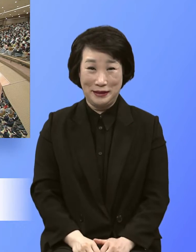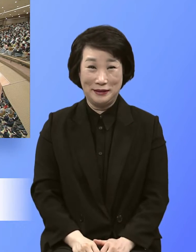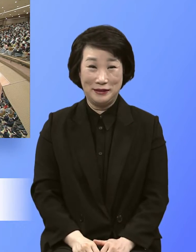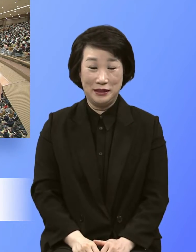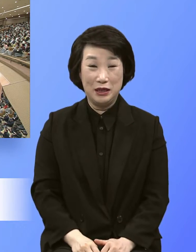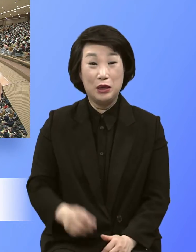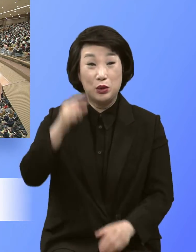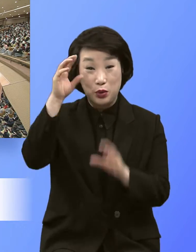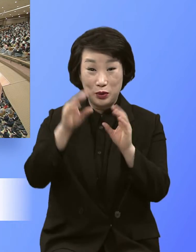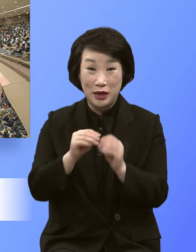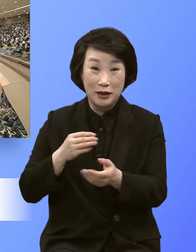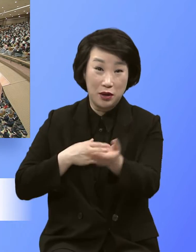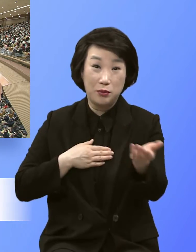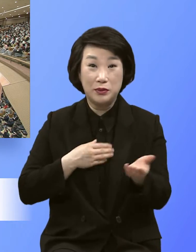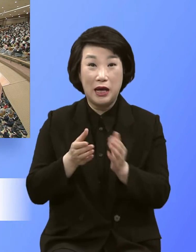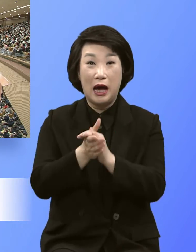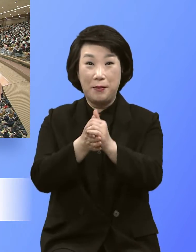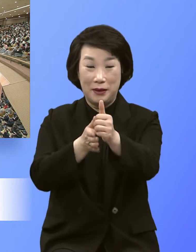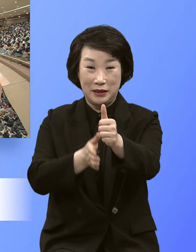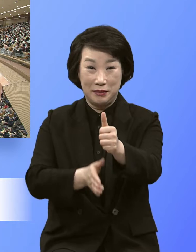것입니다. 동의하시면 아멘 합시다.